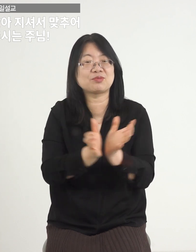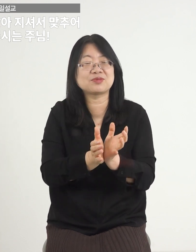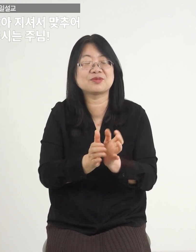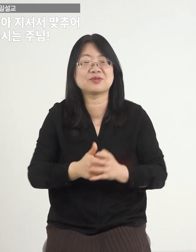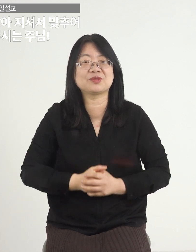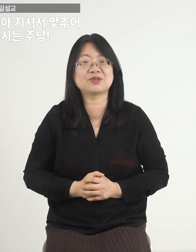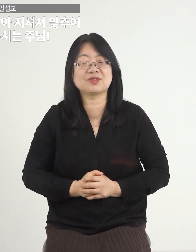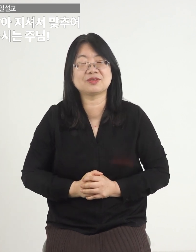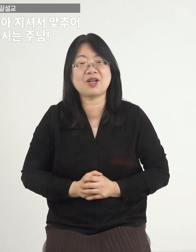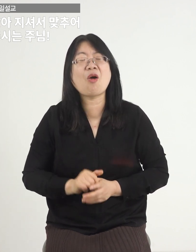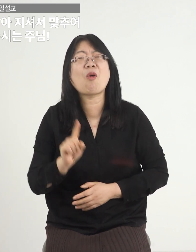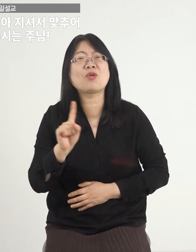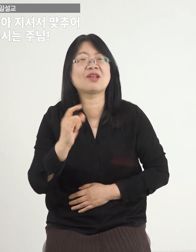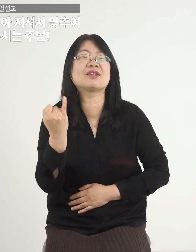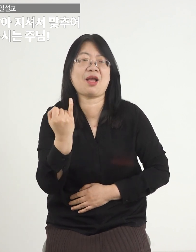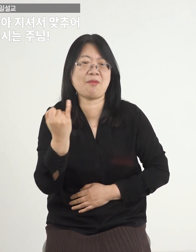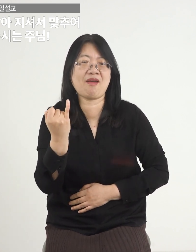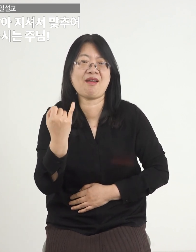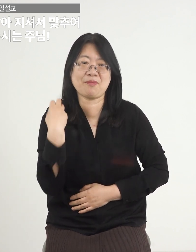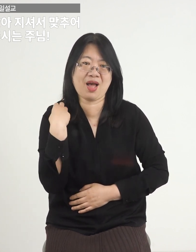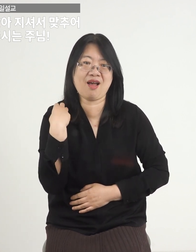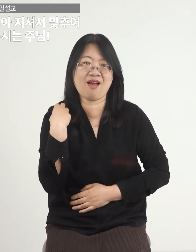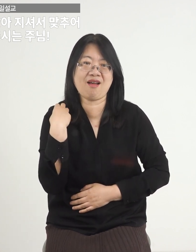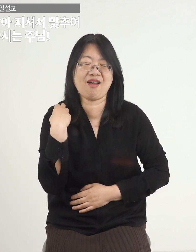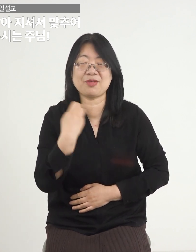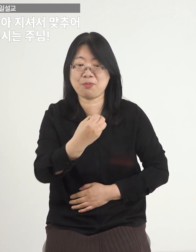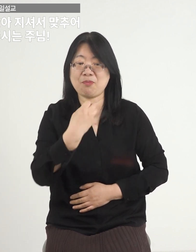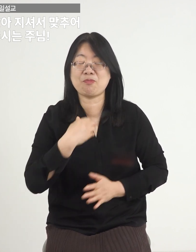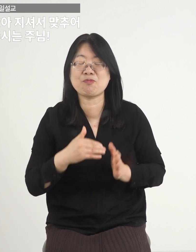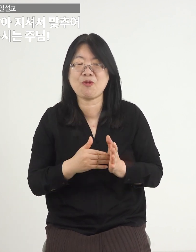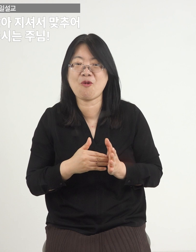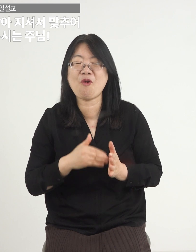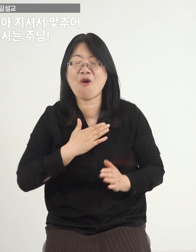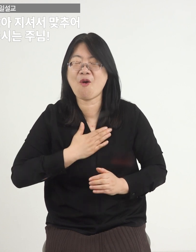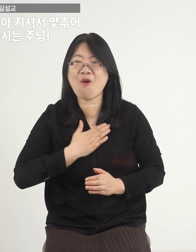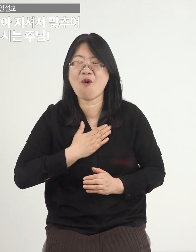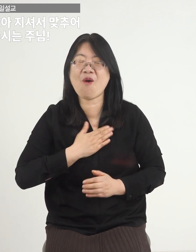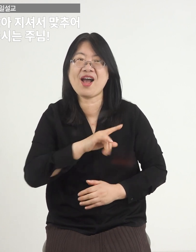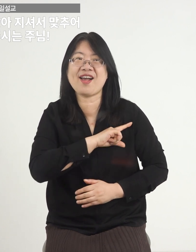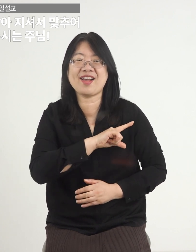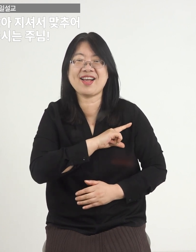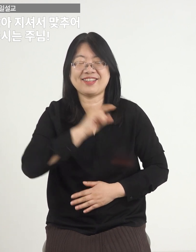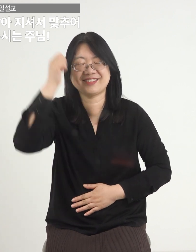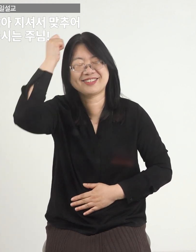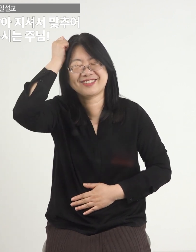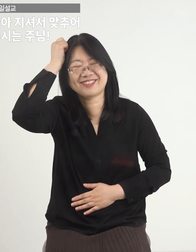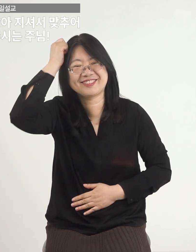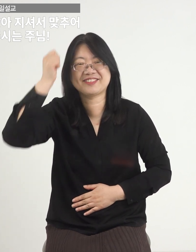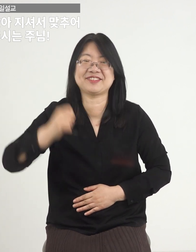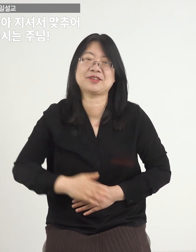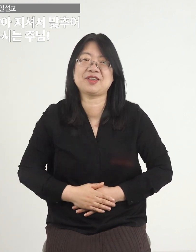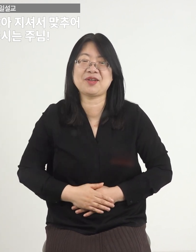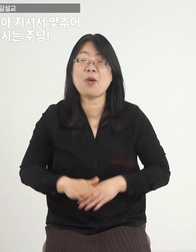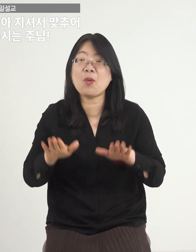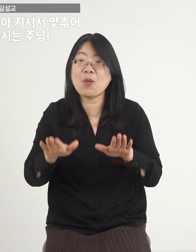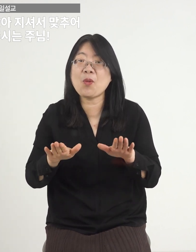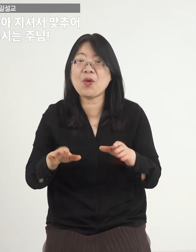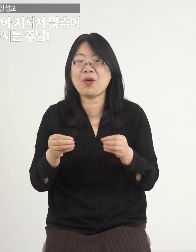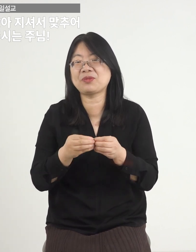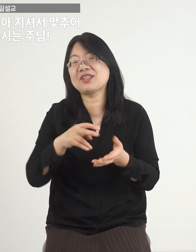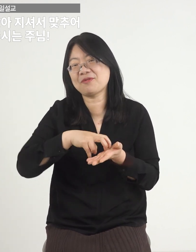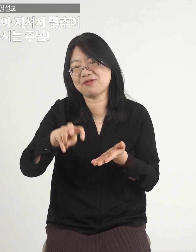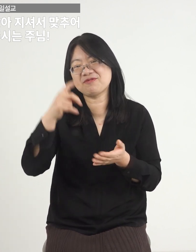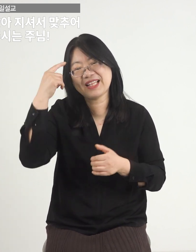그 어떤 자매가 했다 그래요. 자매가. 그래서 제가 이름을 외워놨어요. 오늘 문자